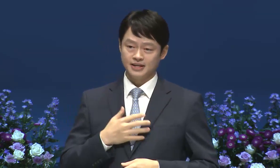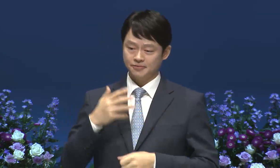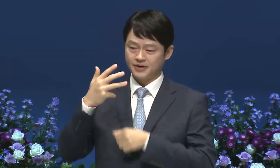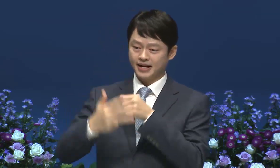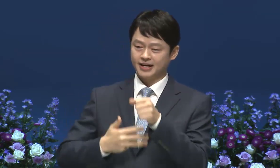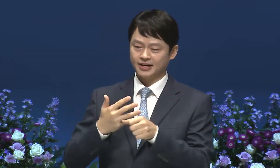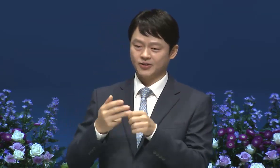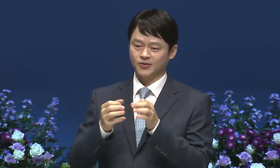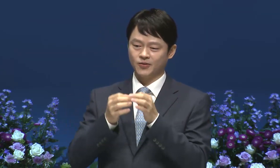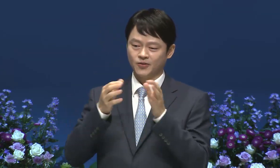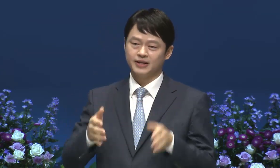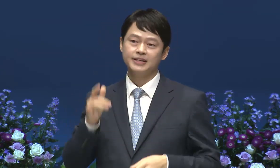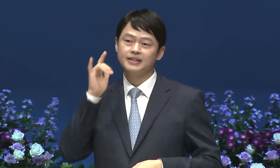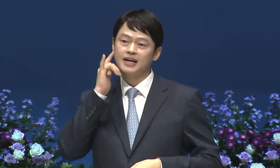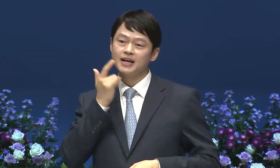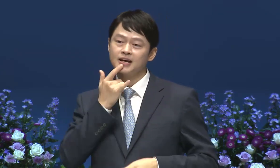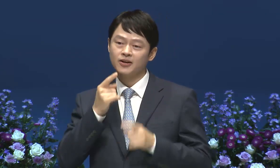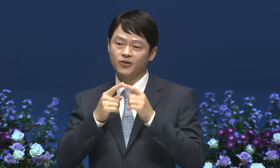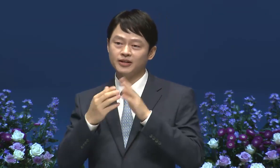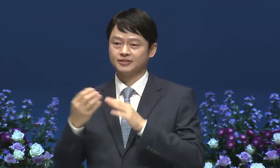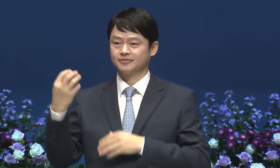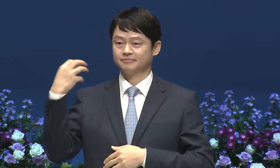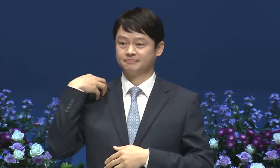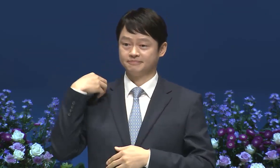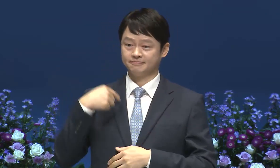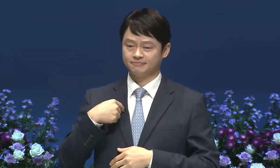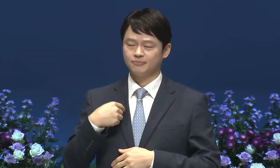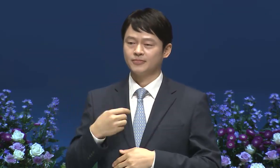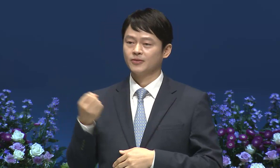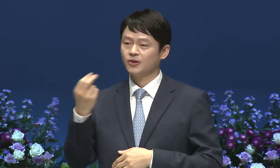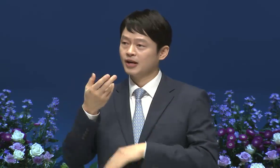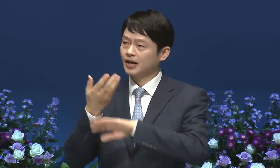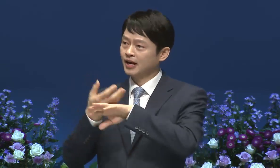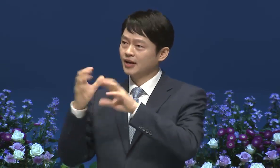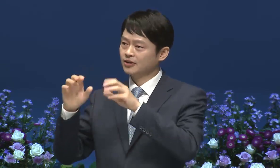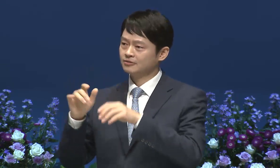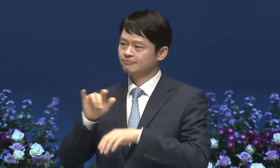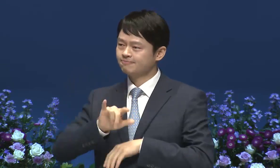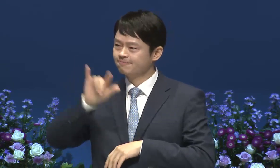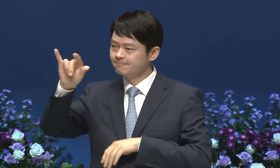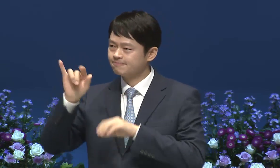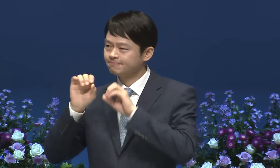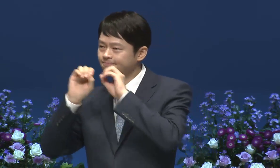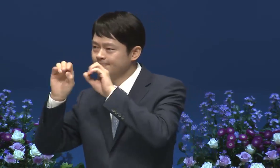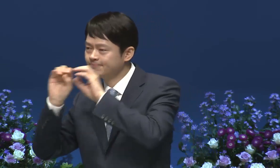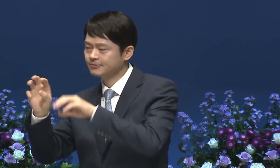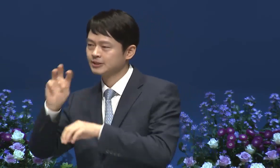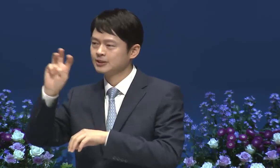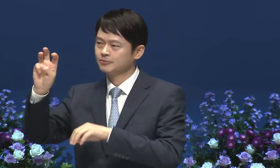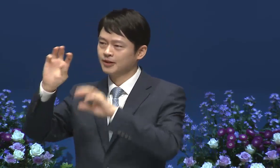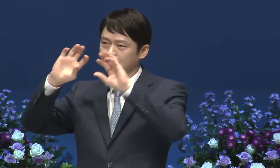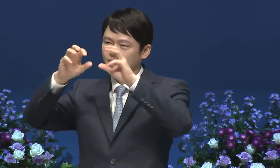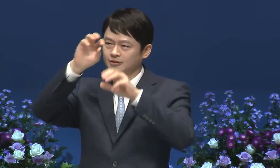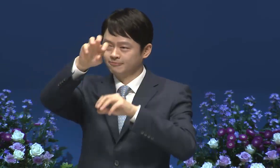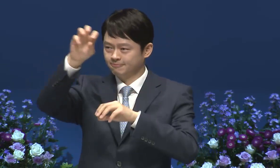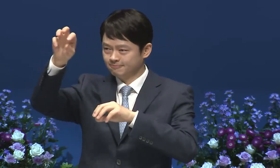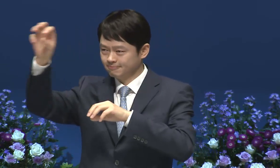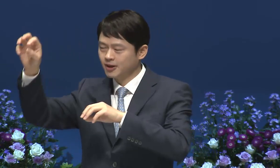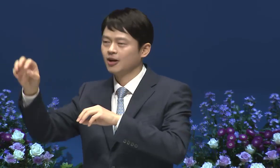저는 제 신앙 고백을 하나 말씀드리고 싶은데요. 제가 예원 농인교회를 담당을 8년 정도 하면서